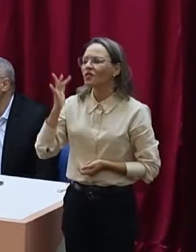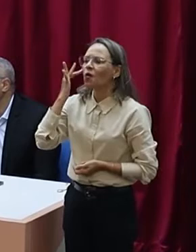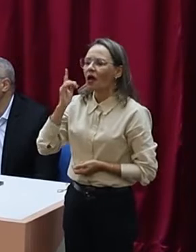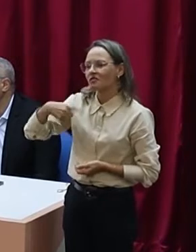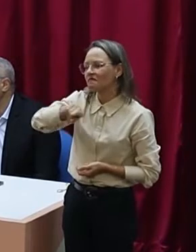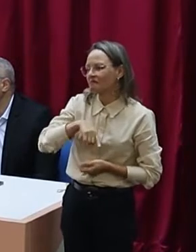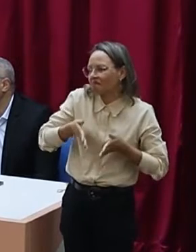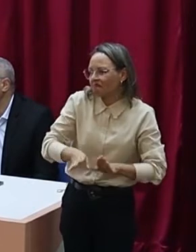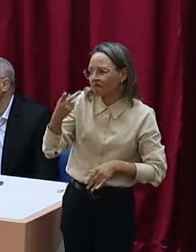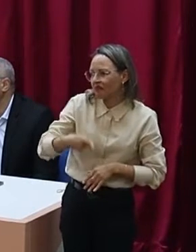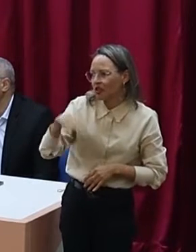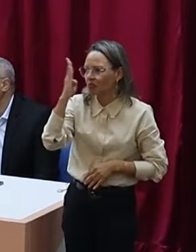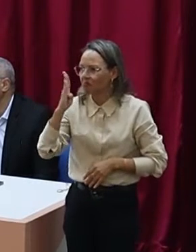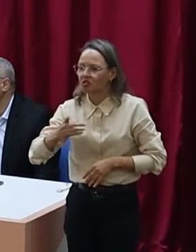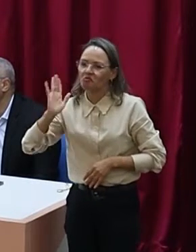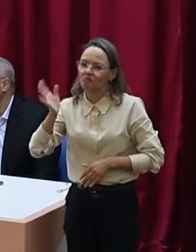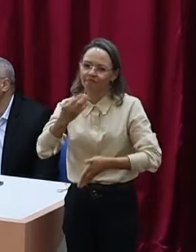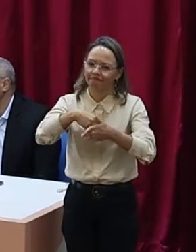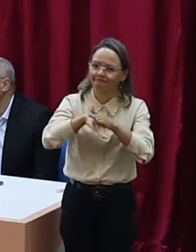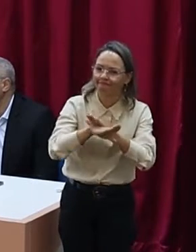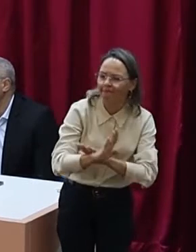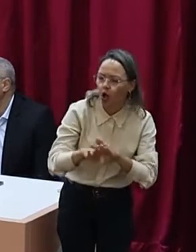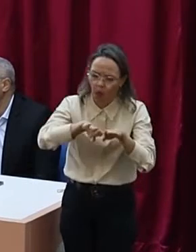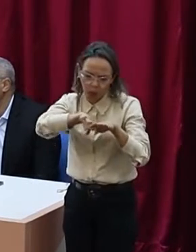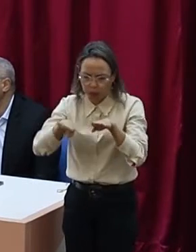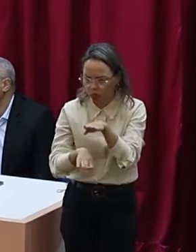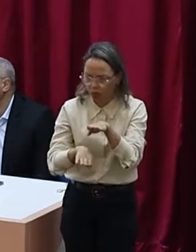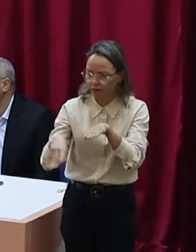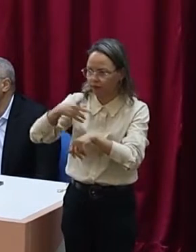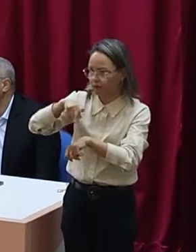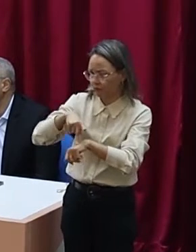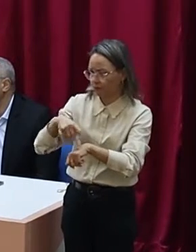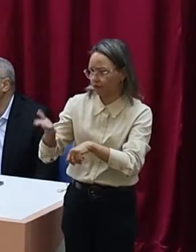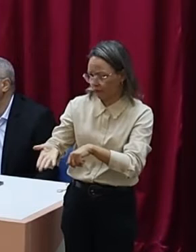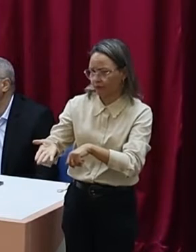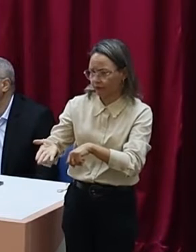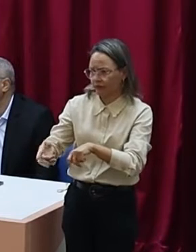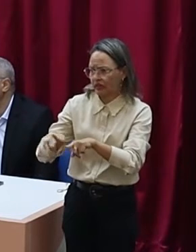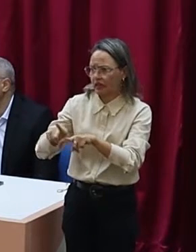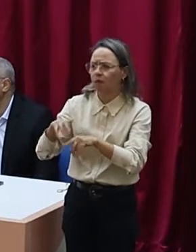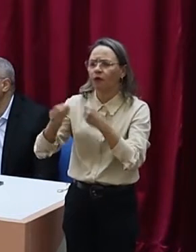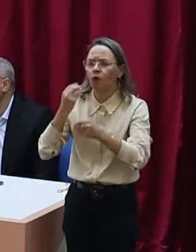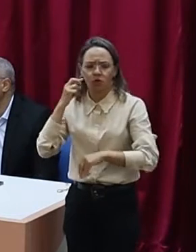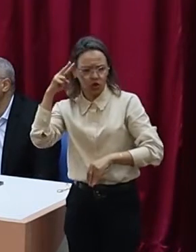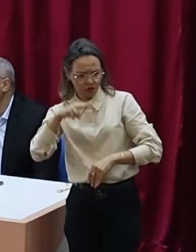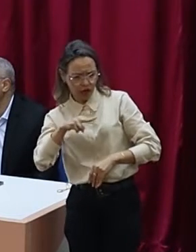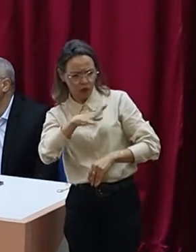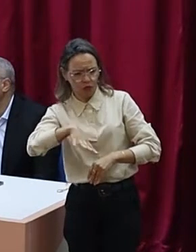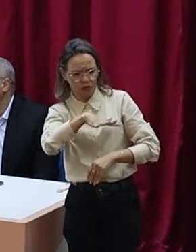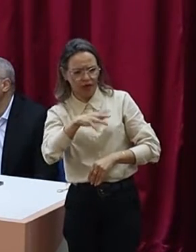Brasil aqui, vocês estão familiarizados com a desigualdade no país, né, e como essa desigualdade se reflete no